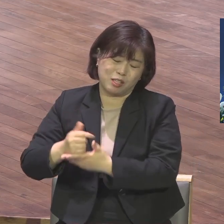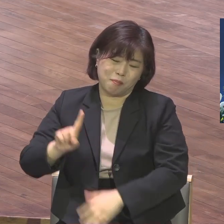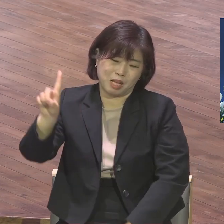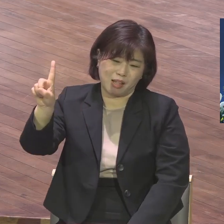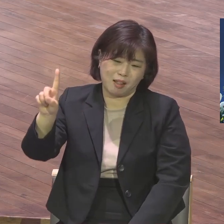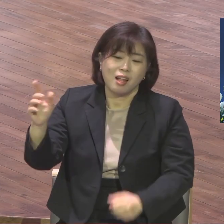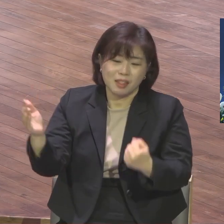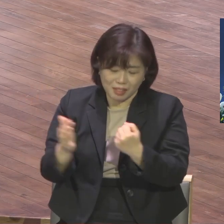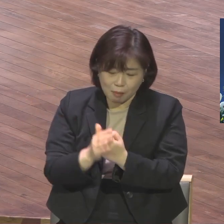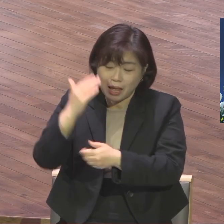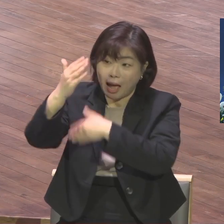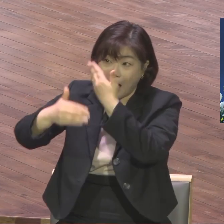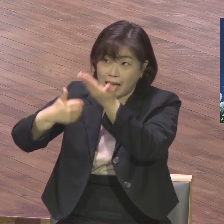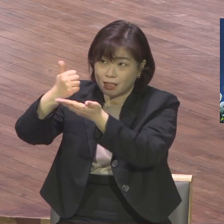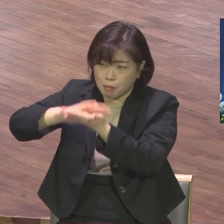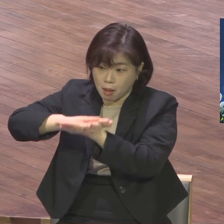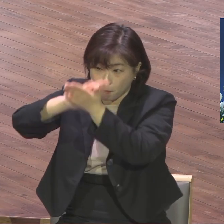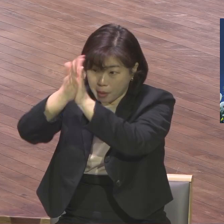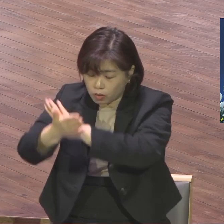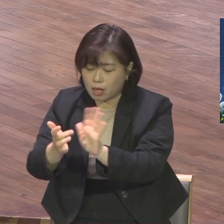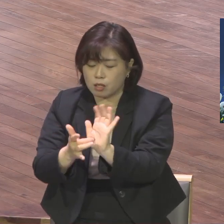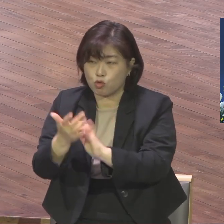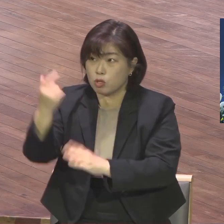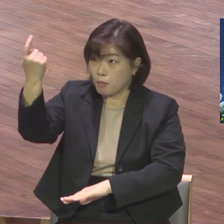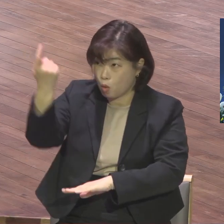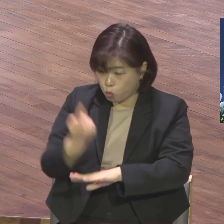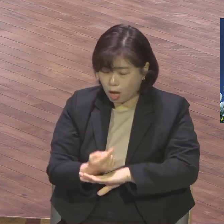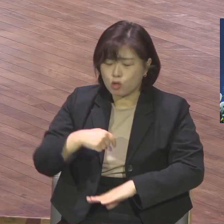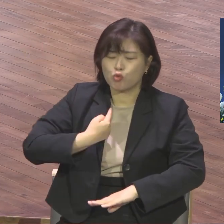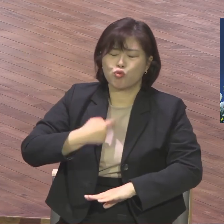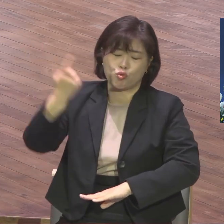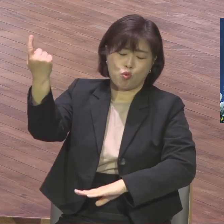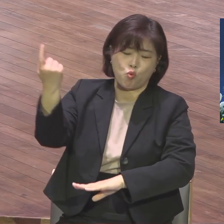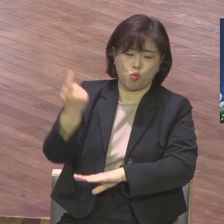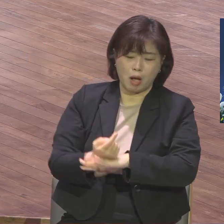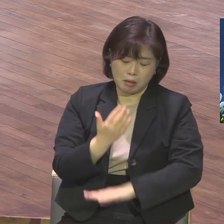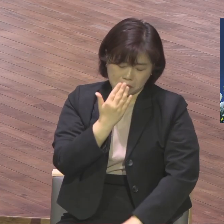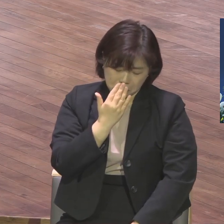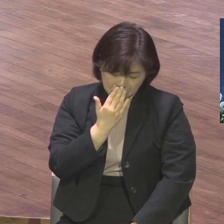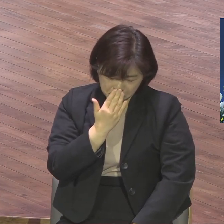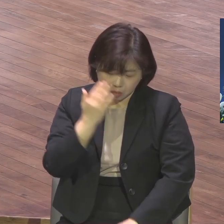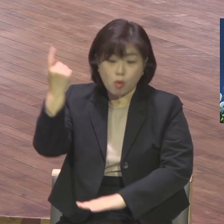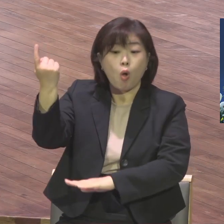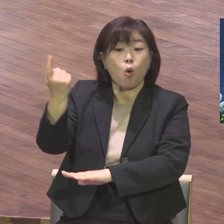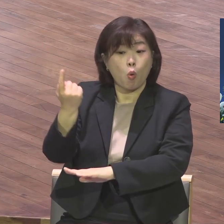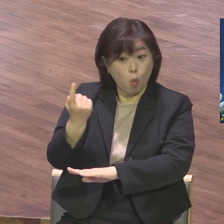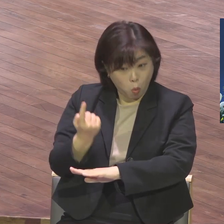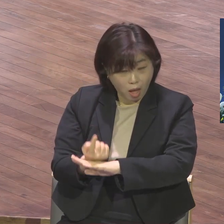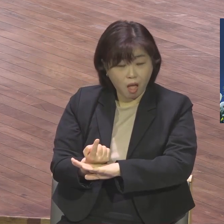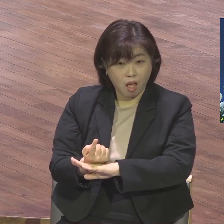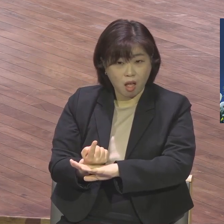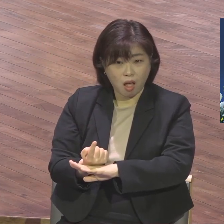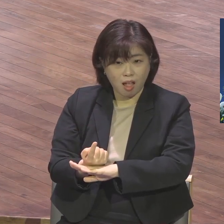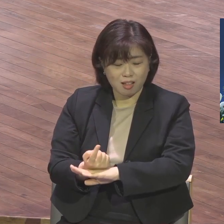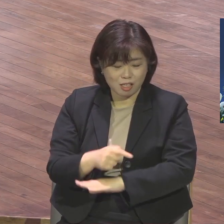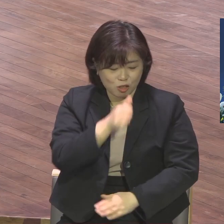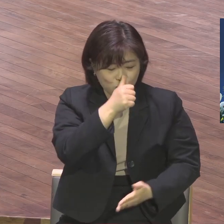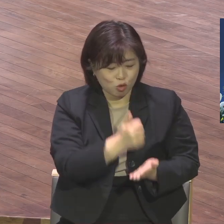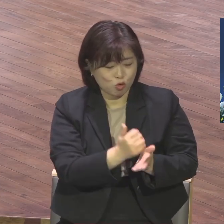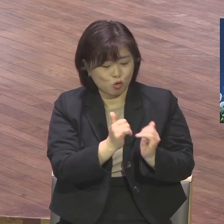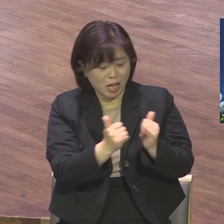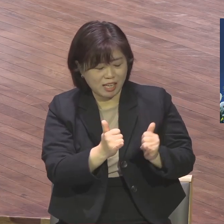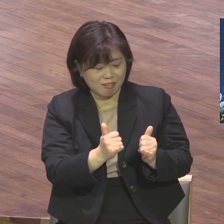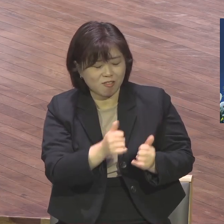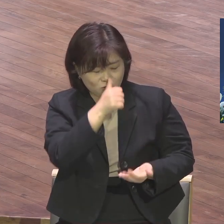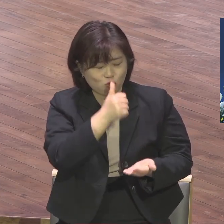하나님이신 예수님이 인간 이 되어서 스스로 그렇게 죄인의 모습으로 오셔서 이 죄인인 인간을 해결하기